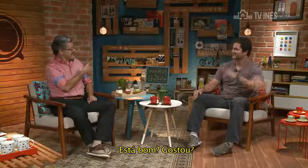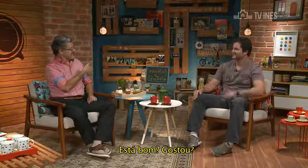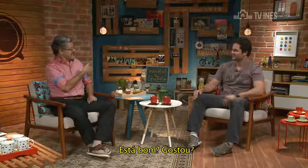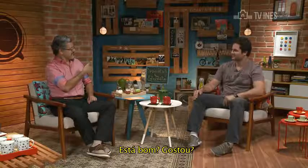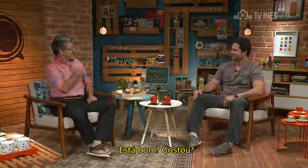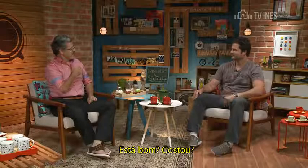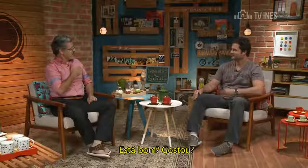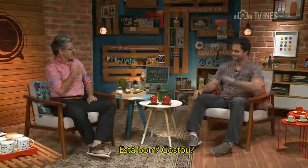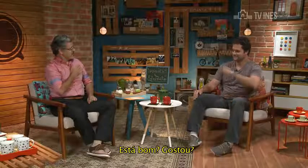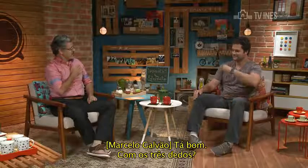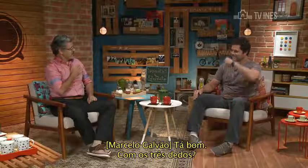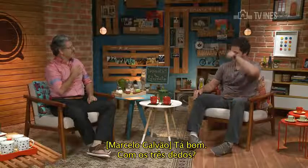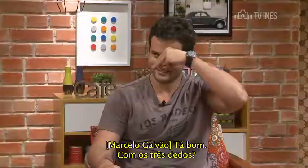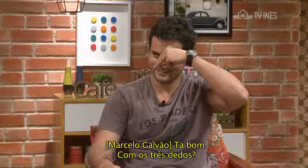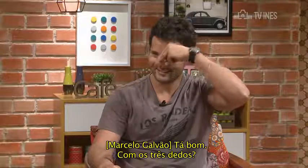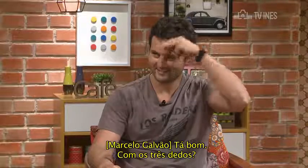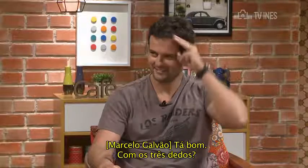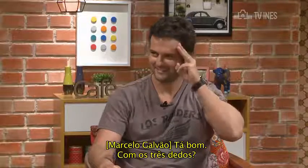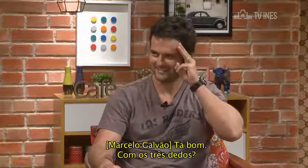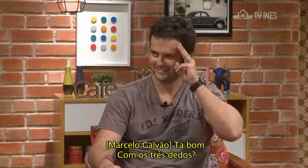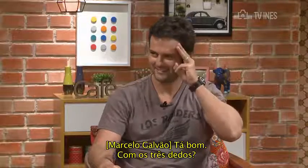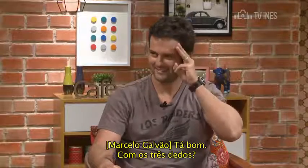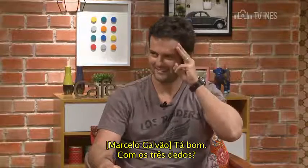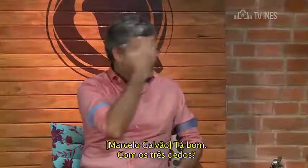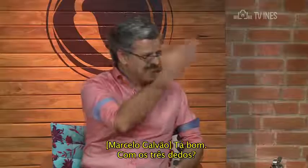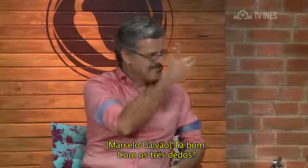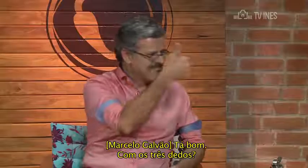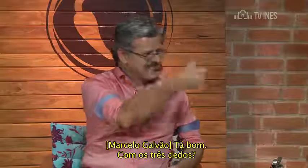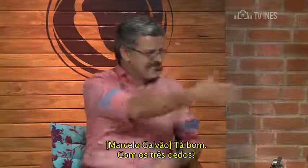Está bom? Gostou? Tá bom. Os 3 dedos.